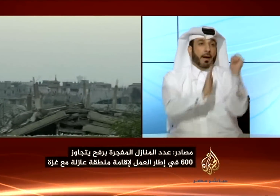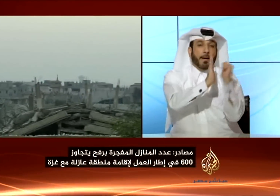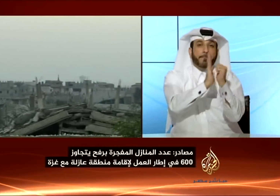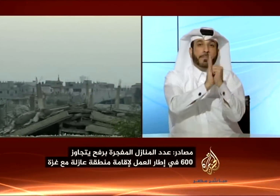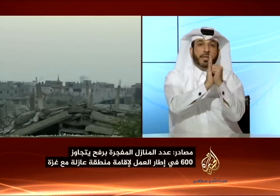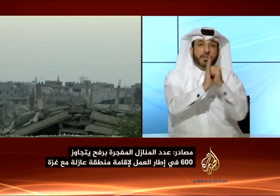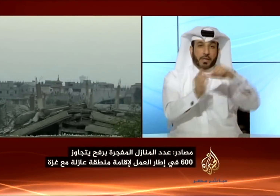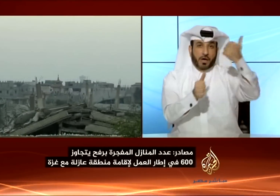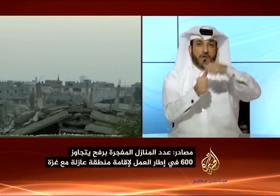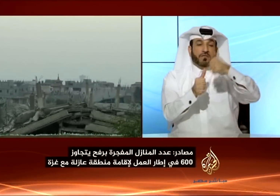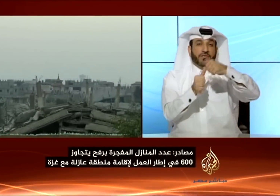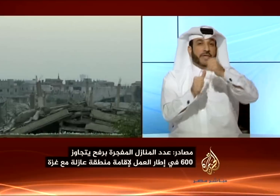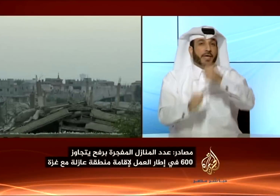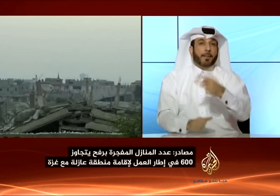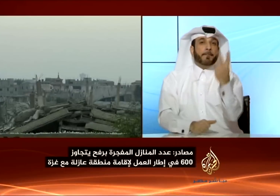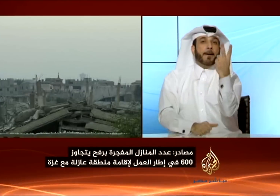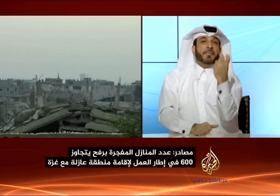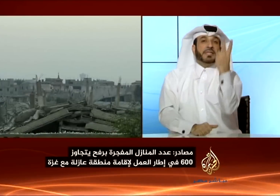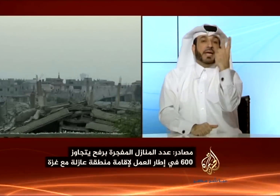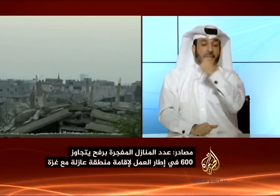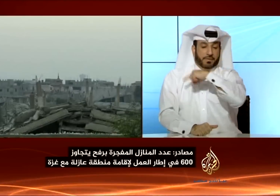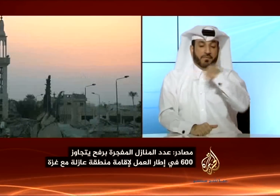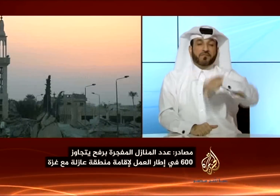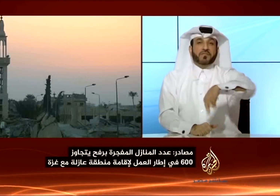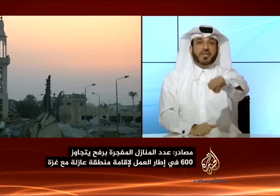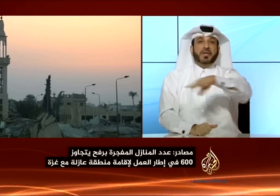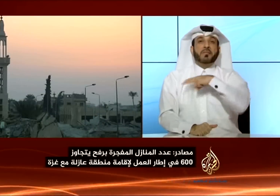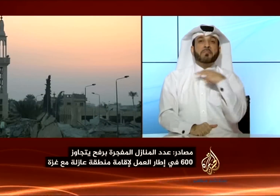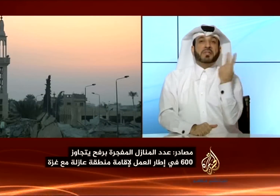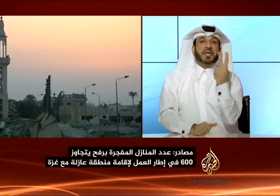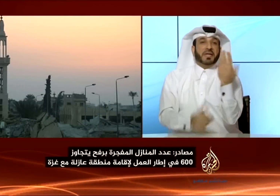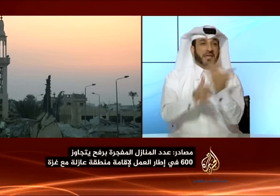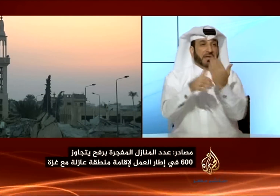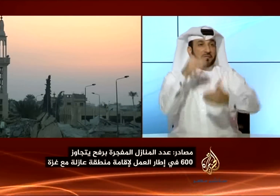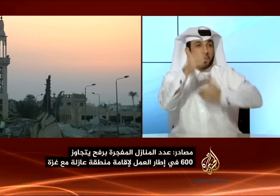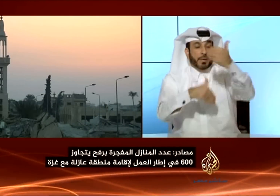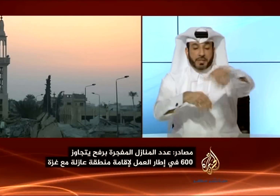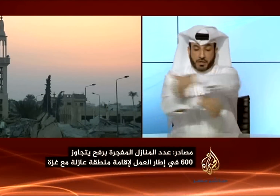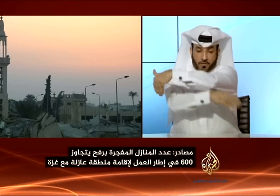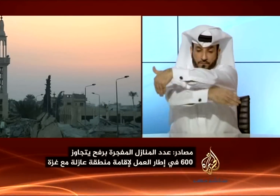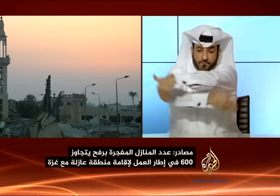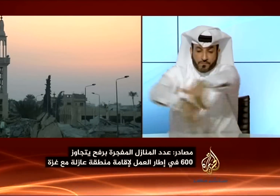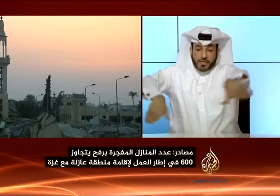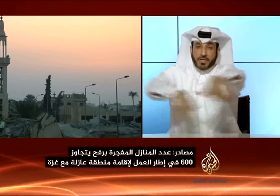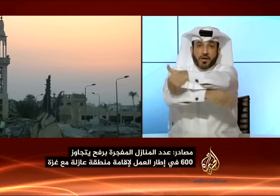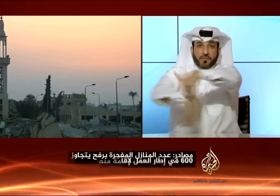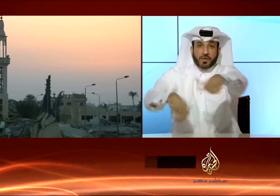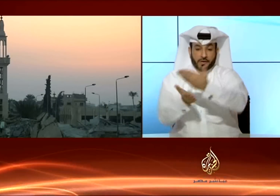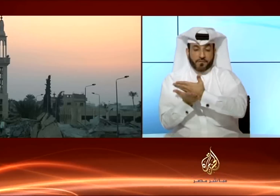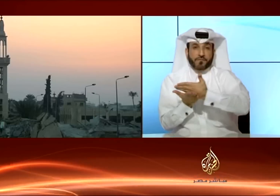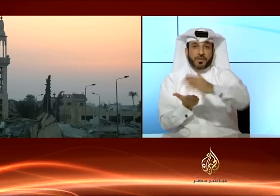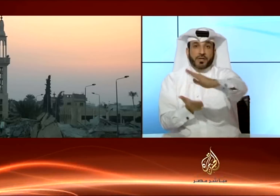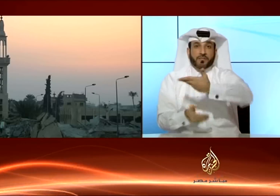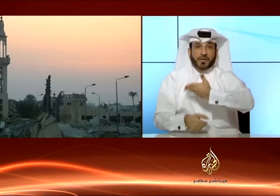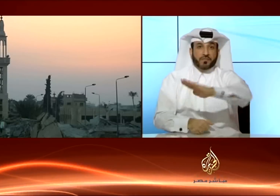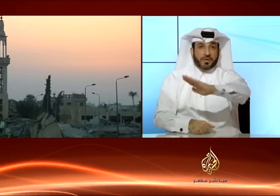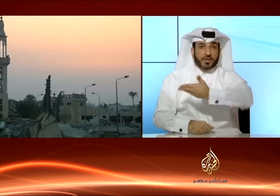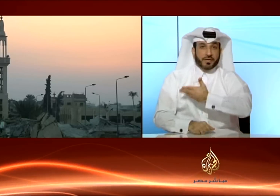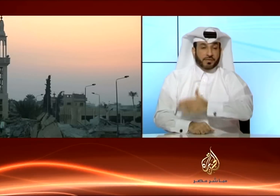اجمالي 800 وذلك في اطار اقامه منطقه عازله بين مصر وقطاع